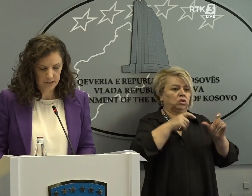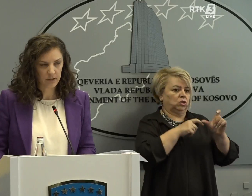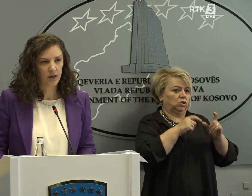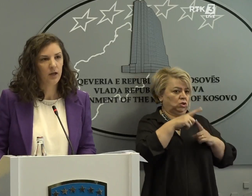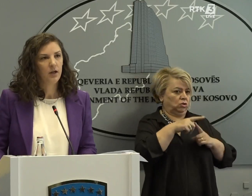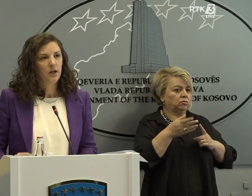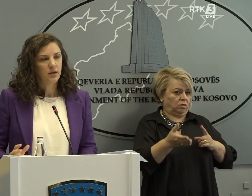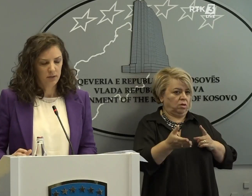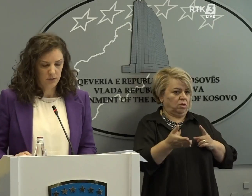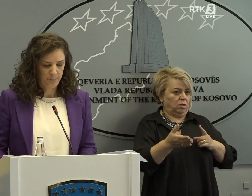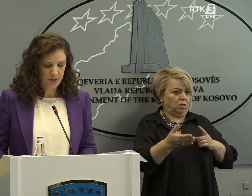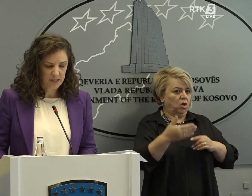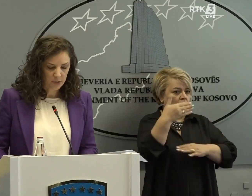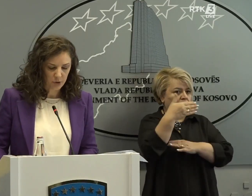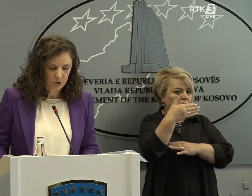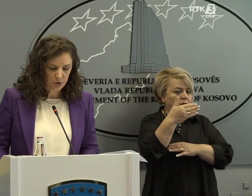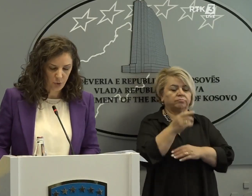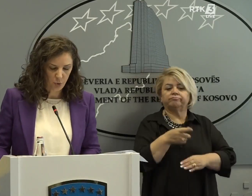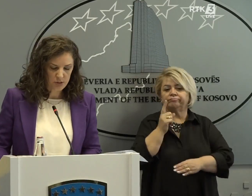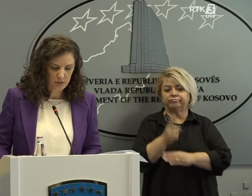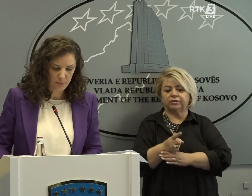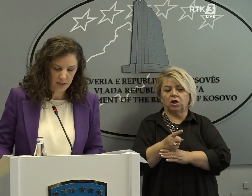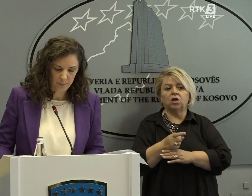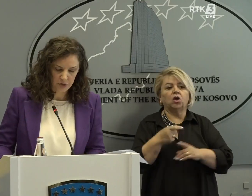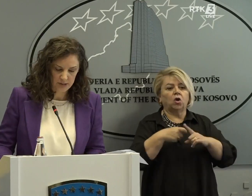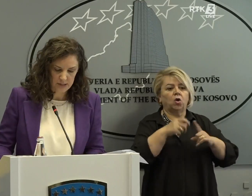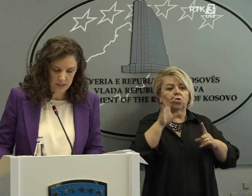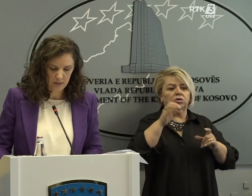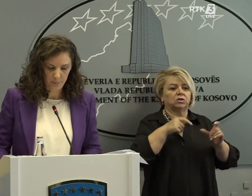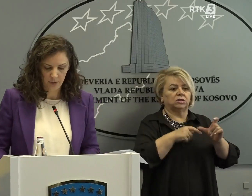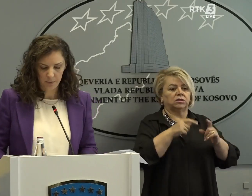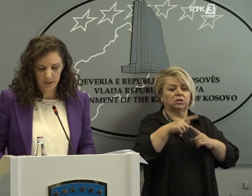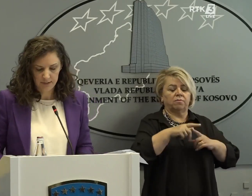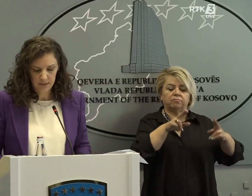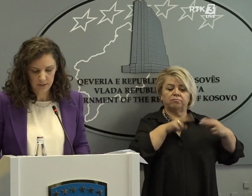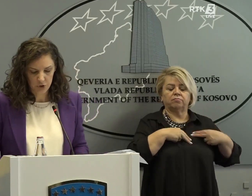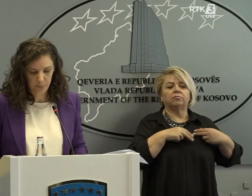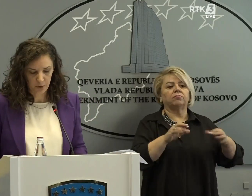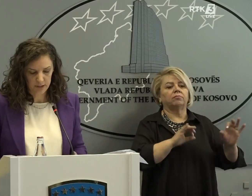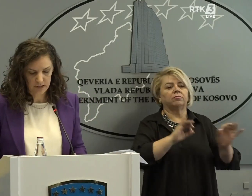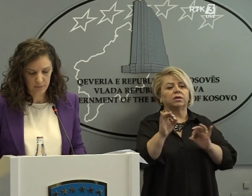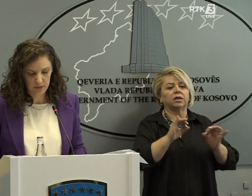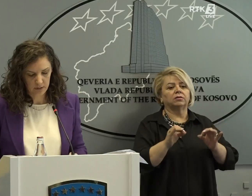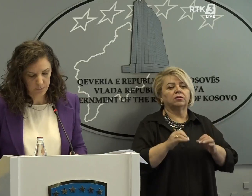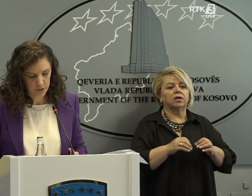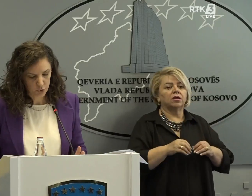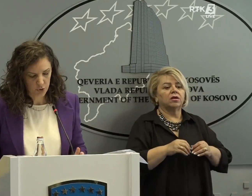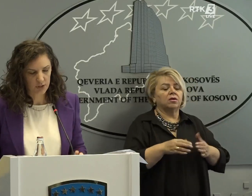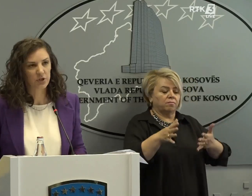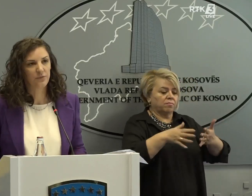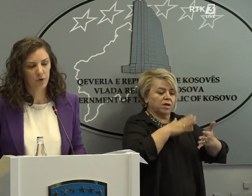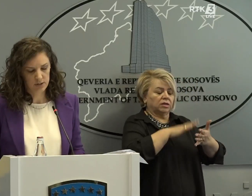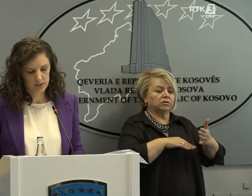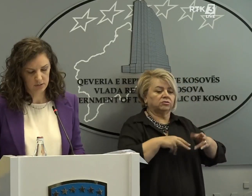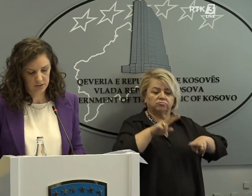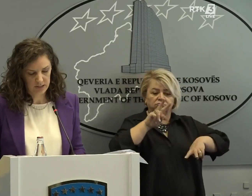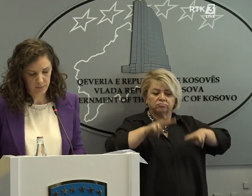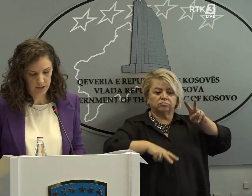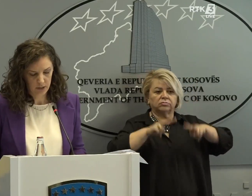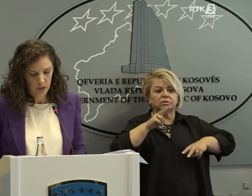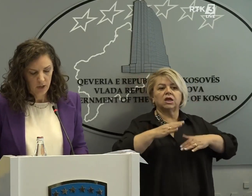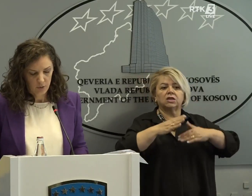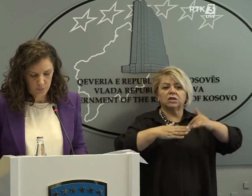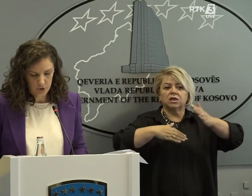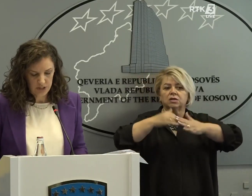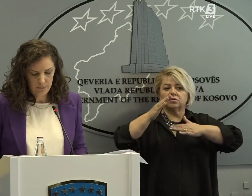të tjera përcakton që Kosti merr përgjegjësinë për përgatitjen gjatë projektimit dhe mbikëqyrjen gjatë fazës së